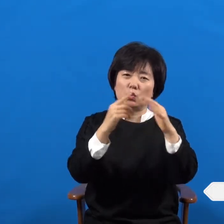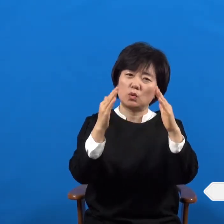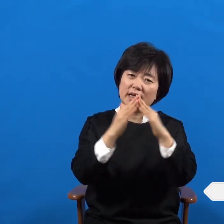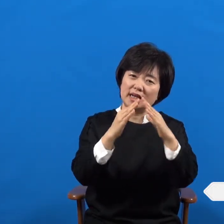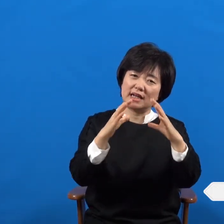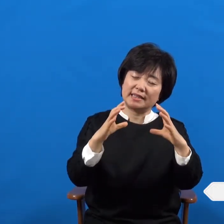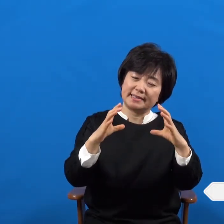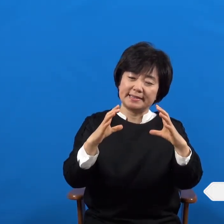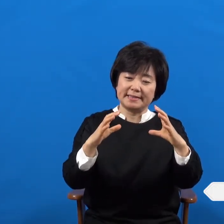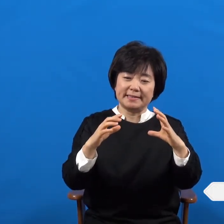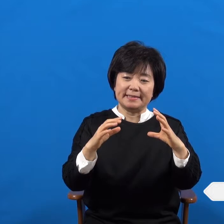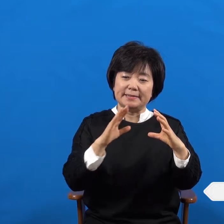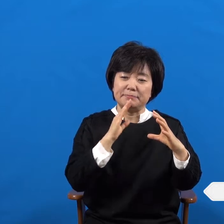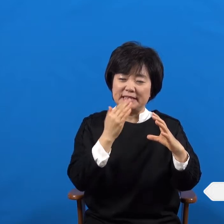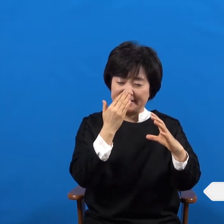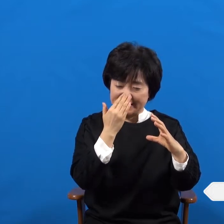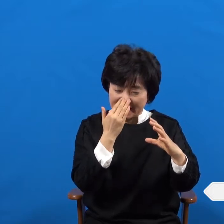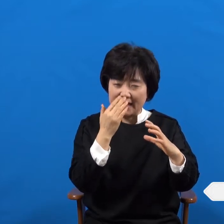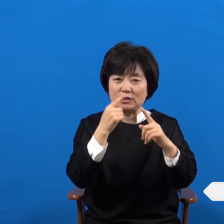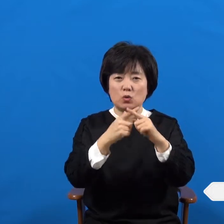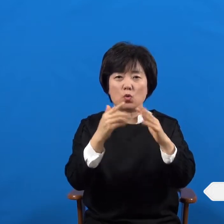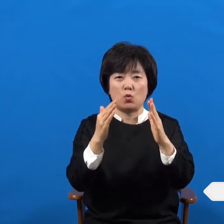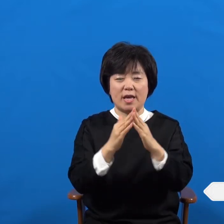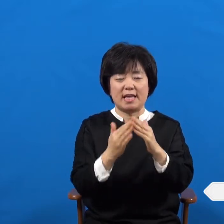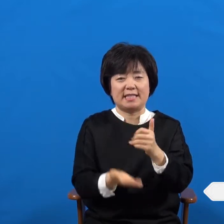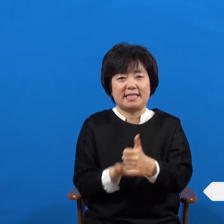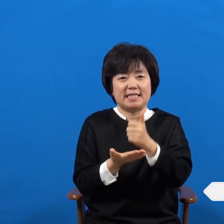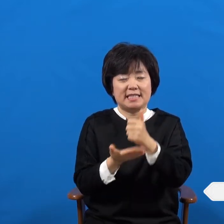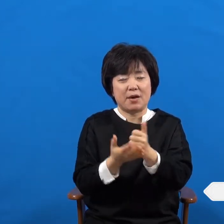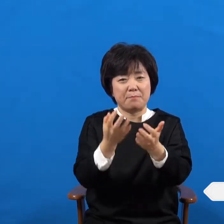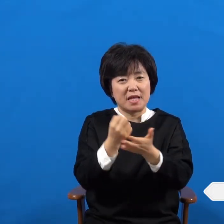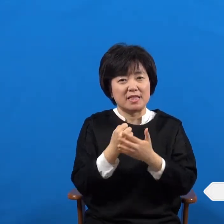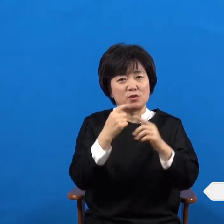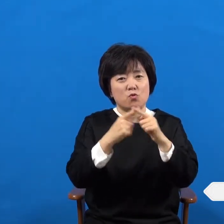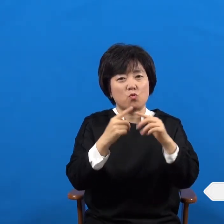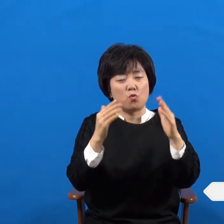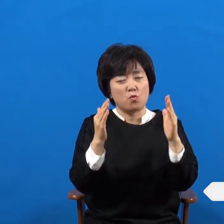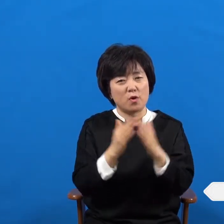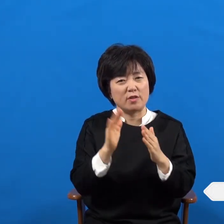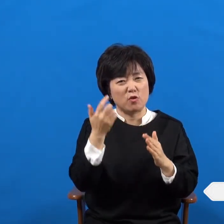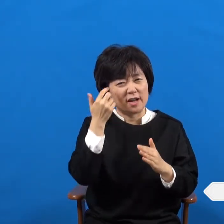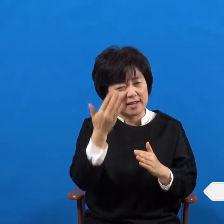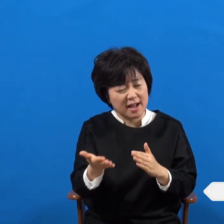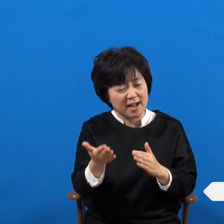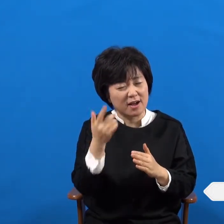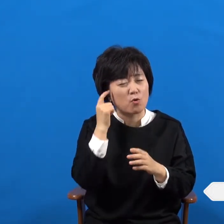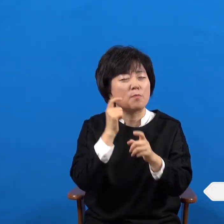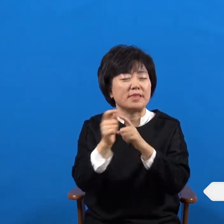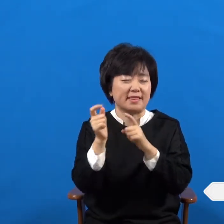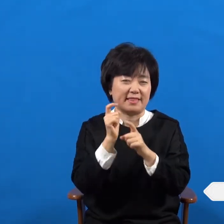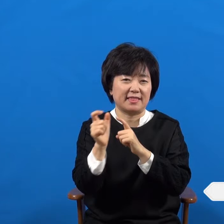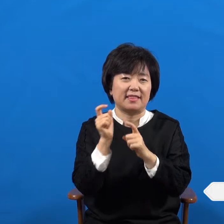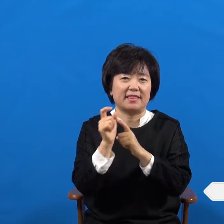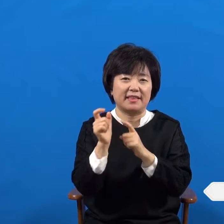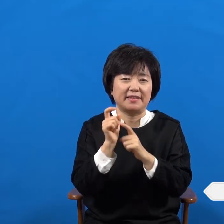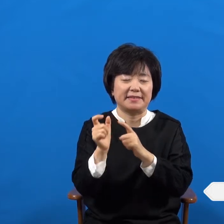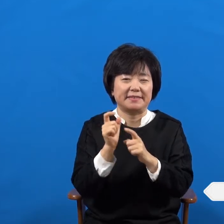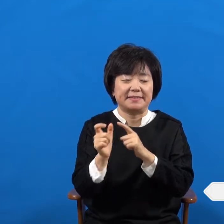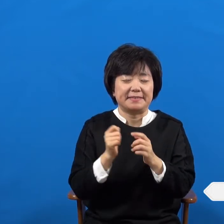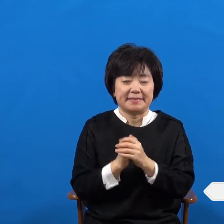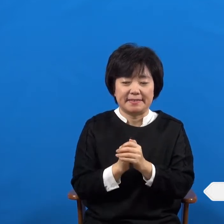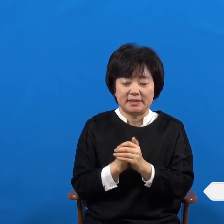교회가 정말 착한 교회가 될 수 있을까? 이런 생각을 고민했습니다. 그러다가 우리